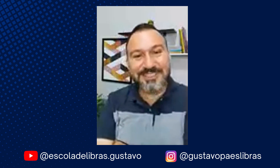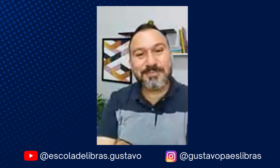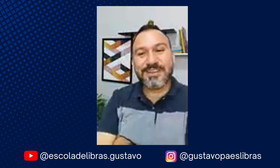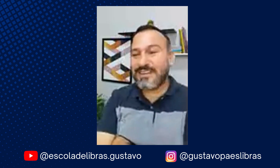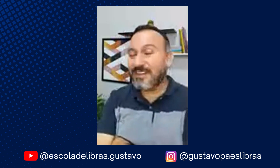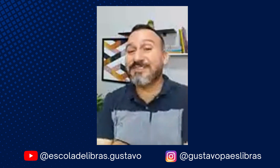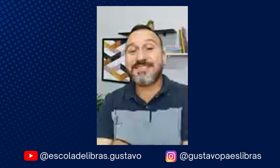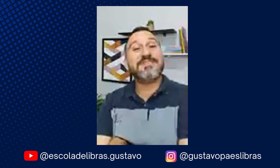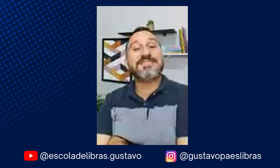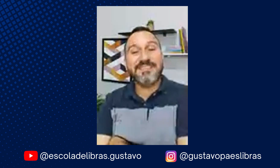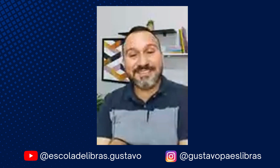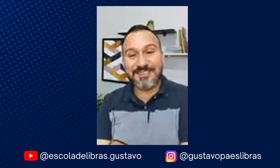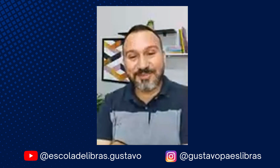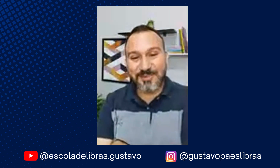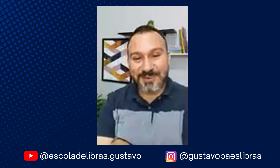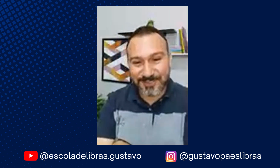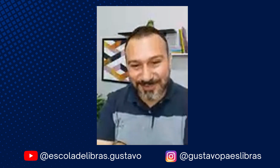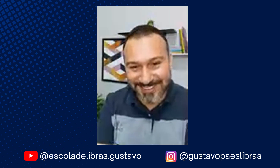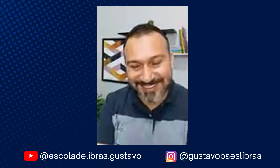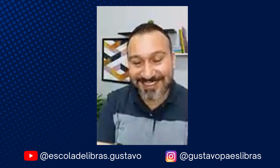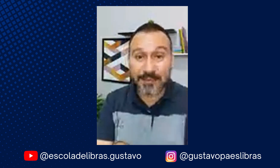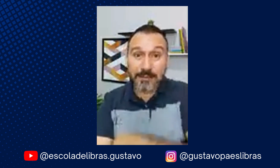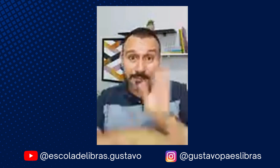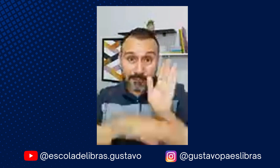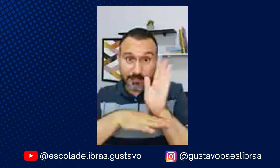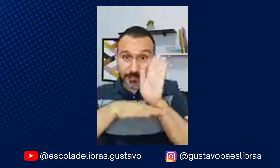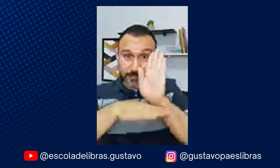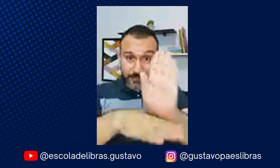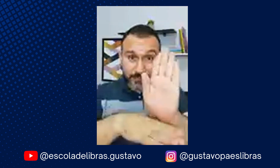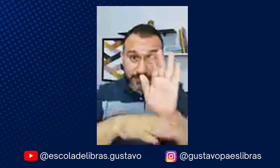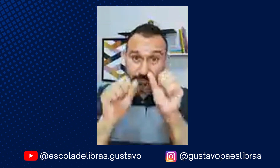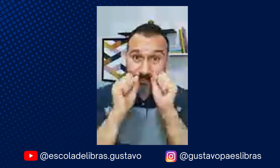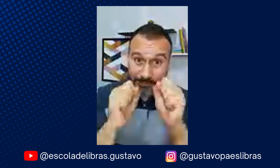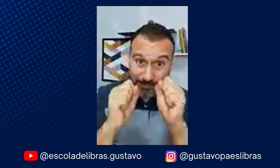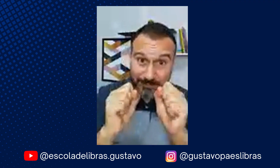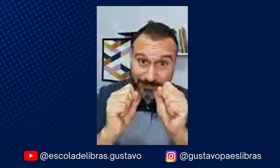e pergunta para ele: você precisa de alguma ajuda?